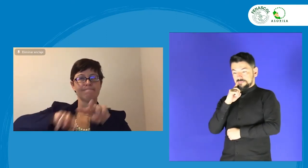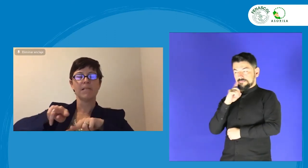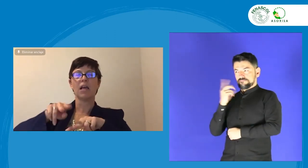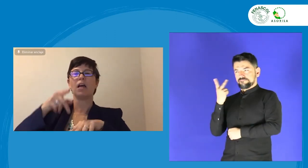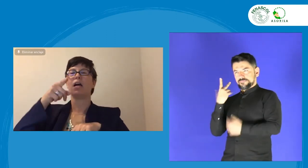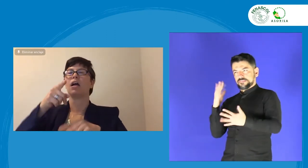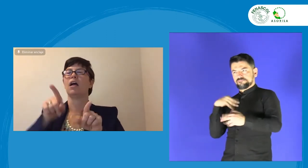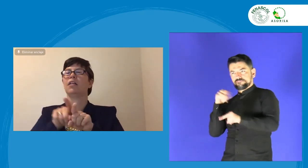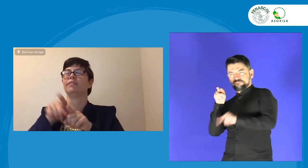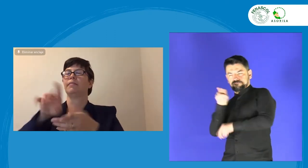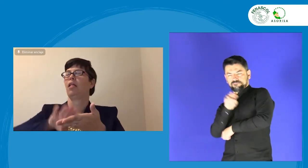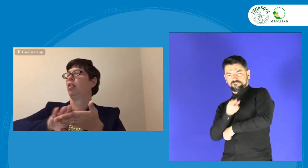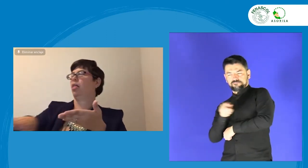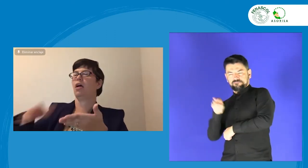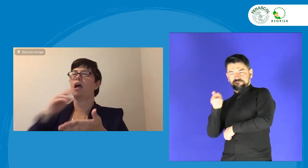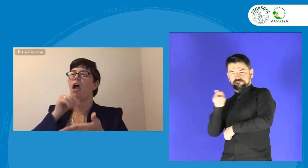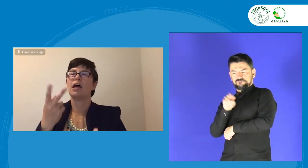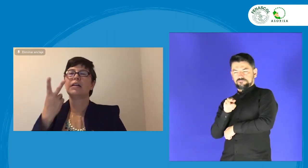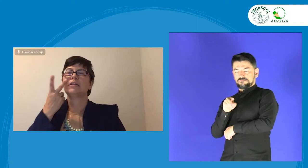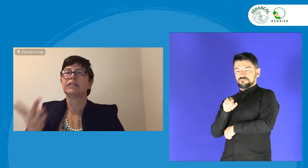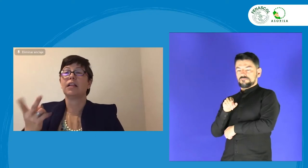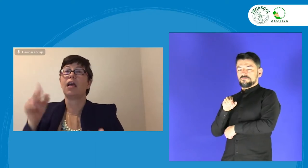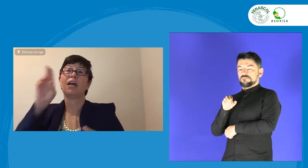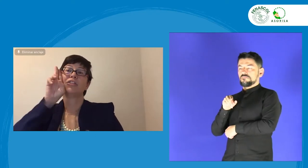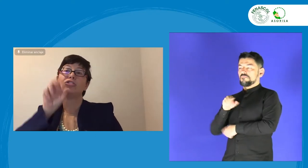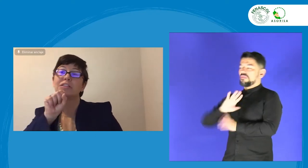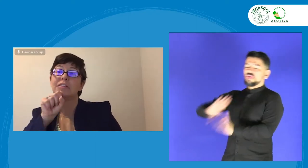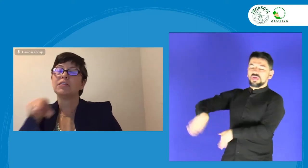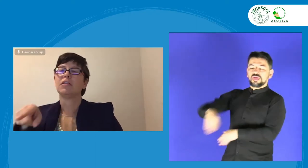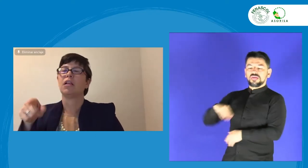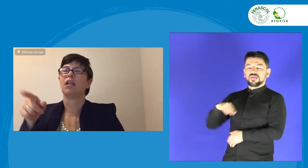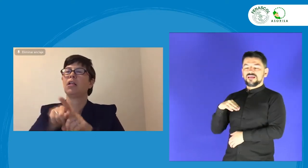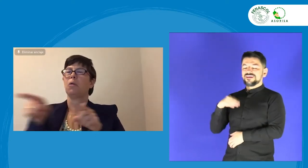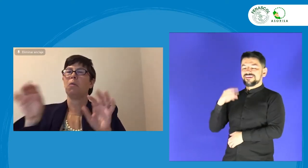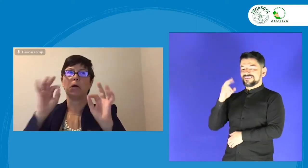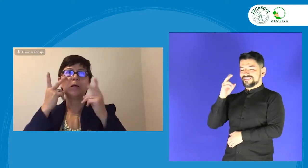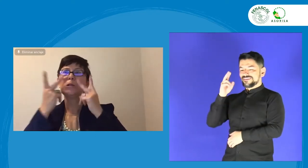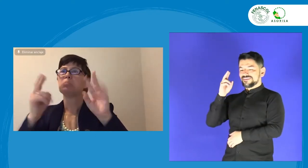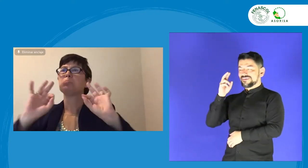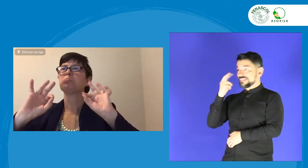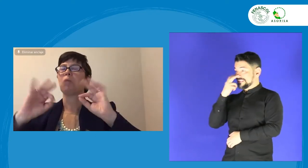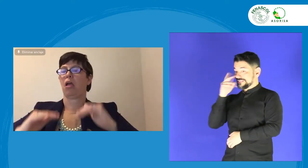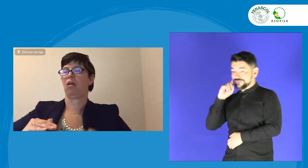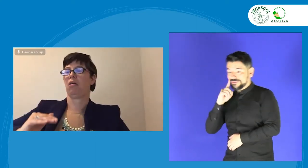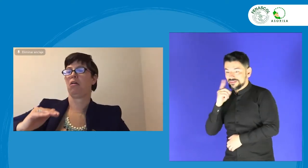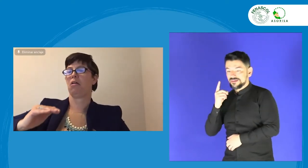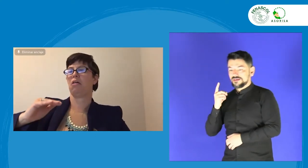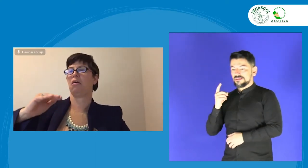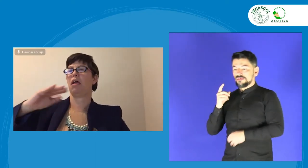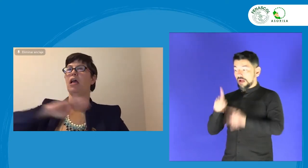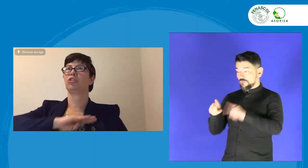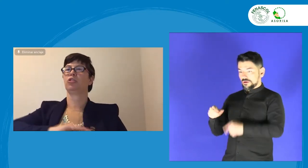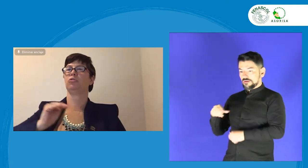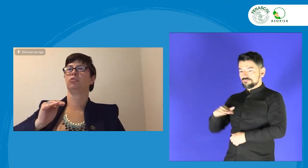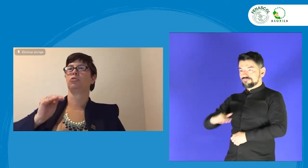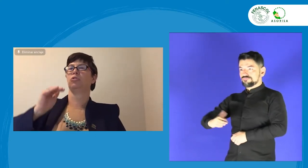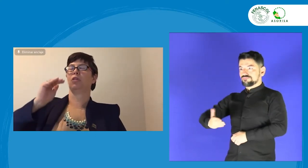de niños y niñas sordociegas que están siendo excluidos, excluidas de la